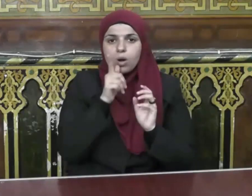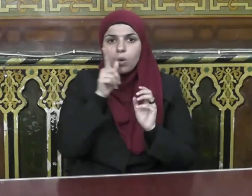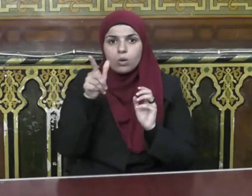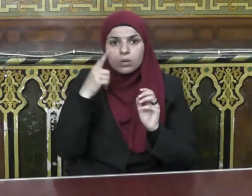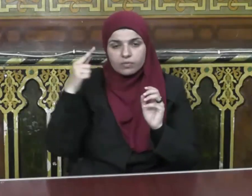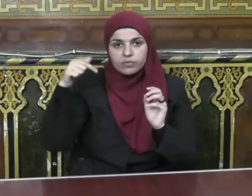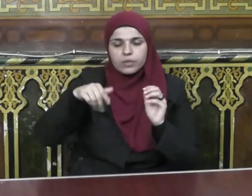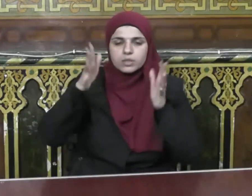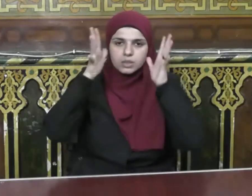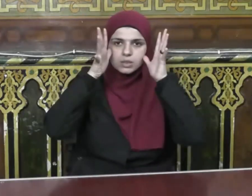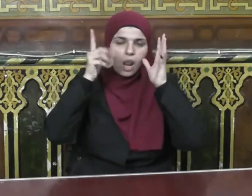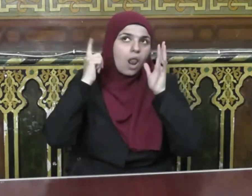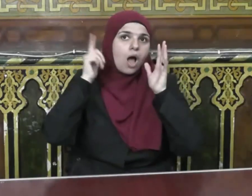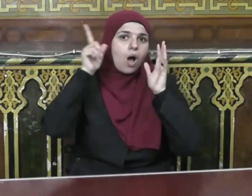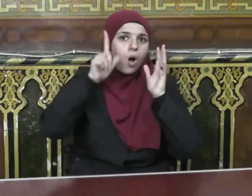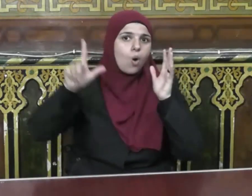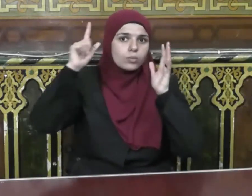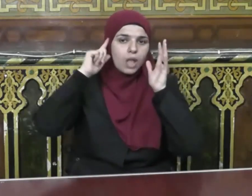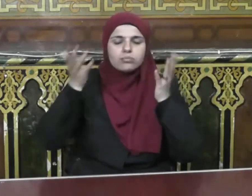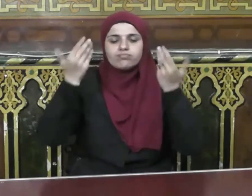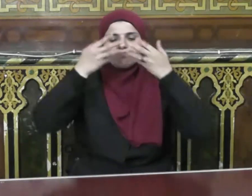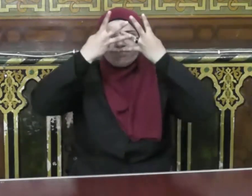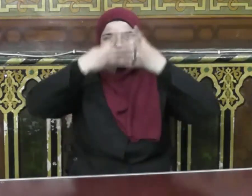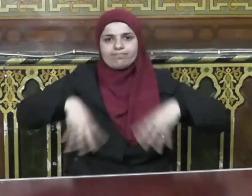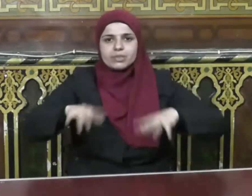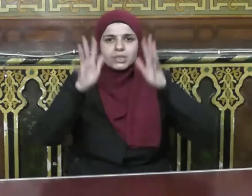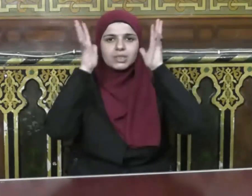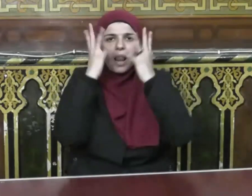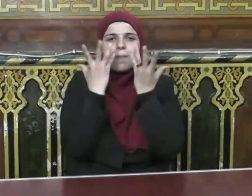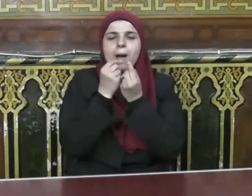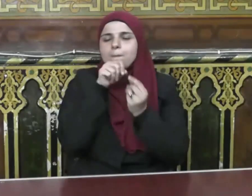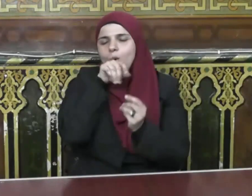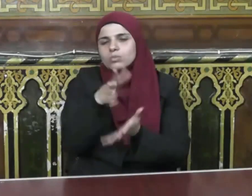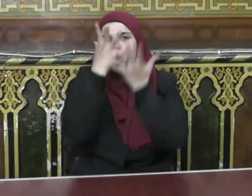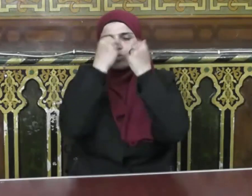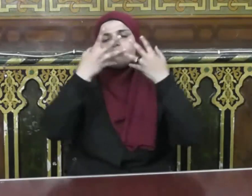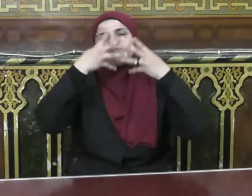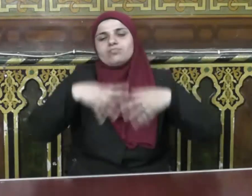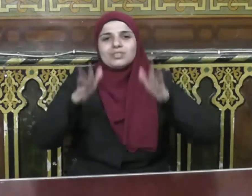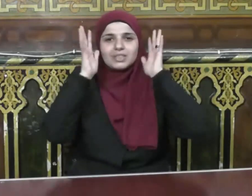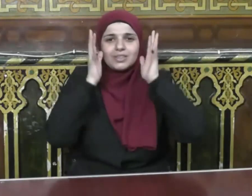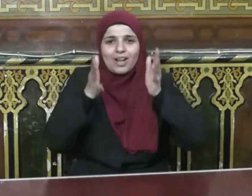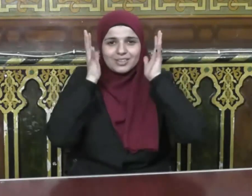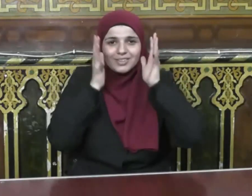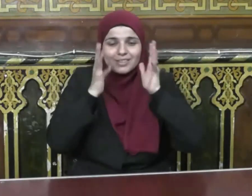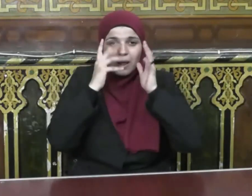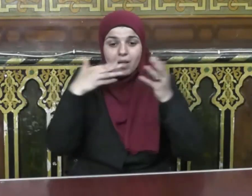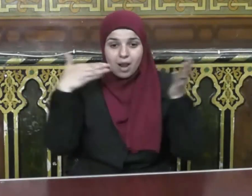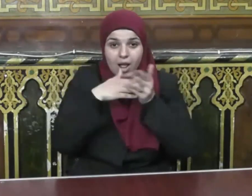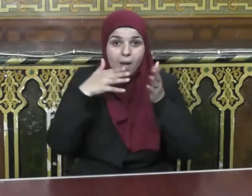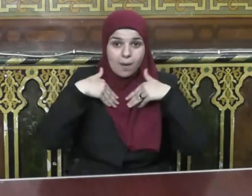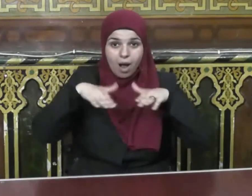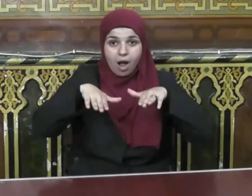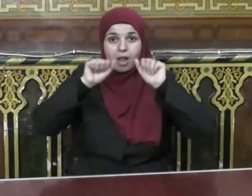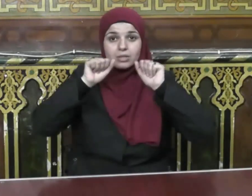الصلاة فصلى مع النبي صلى الله عليه وسلم. فلما قضى النبي صلى الله